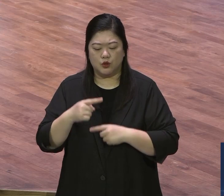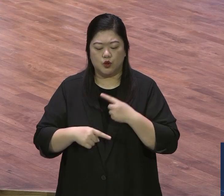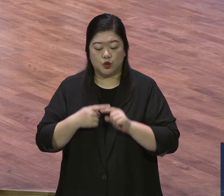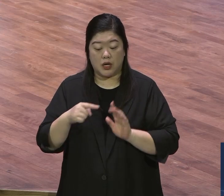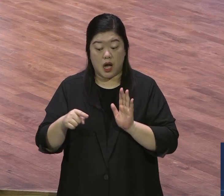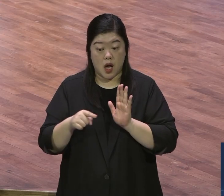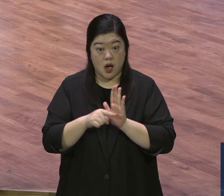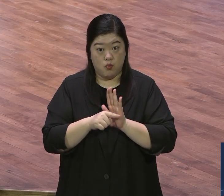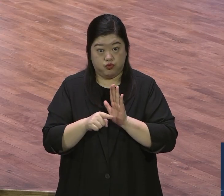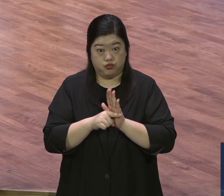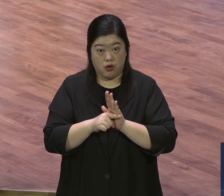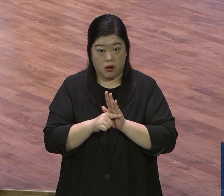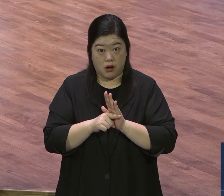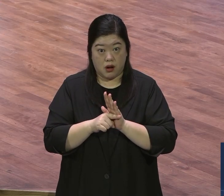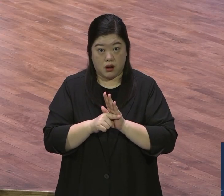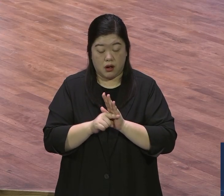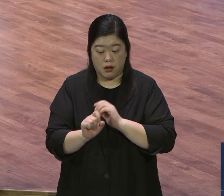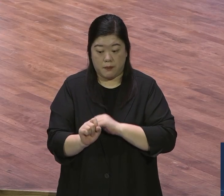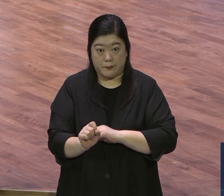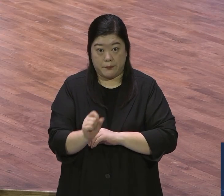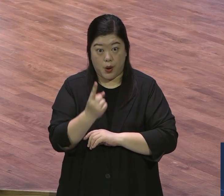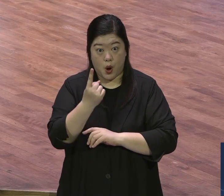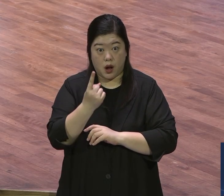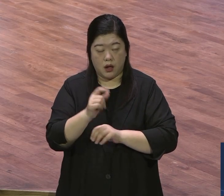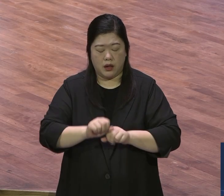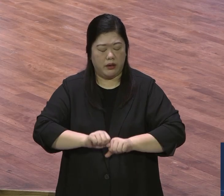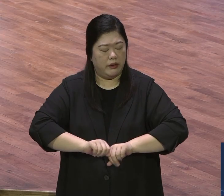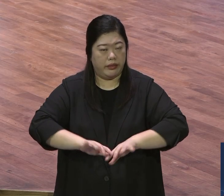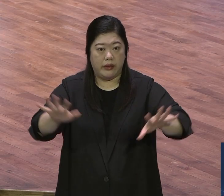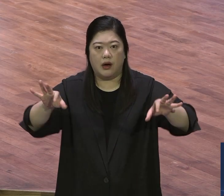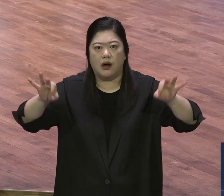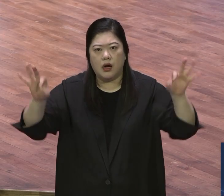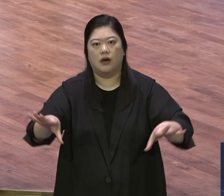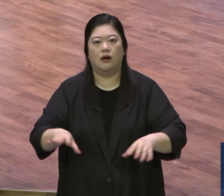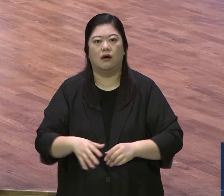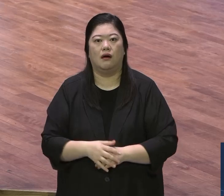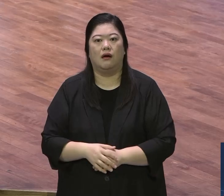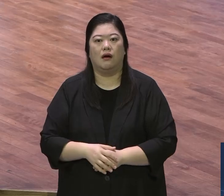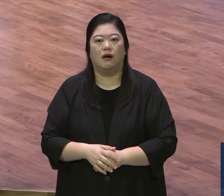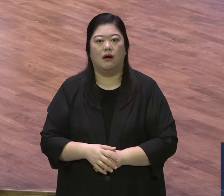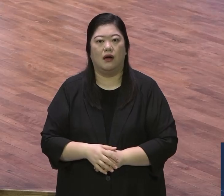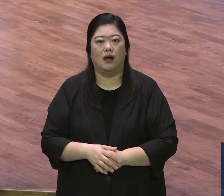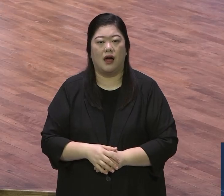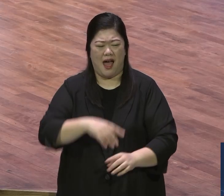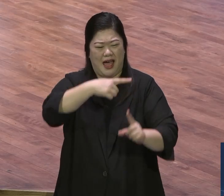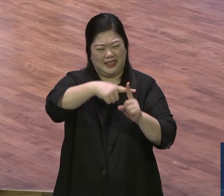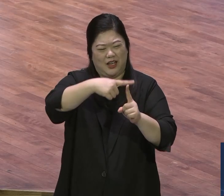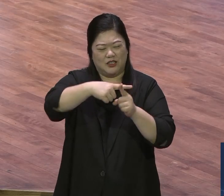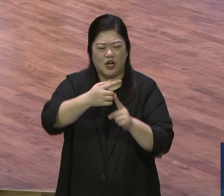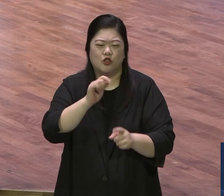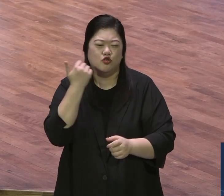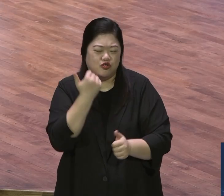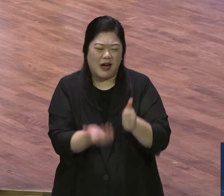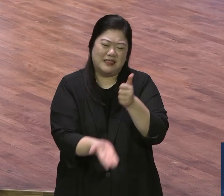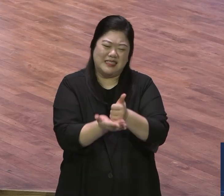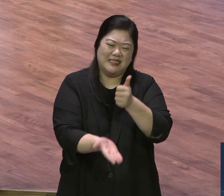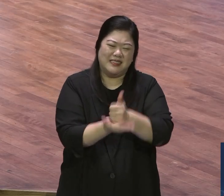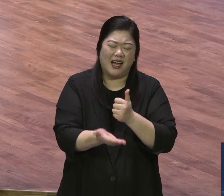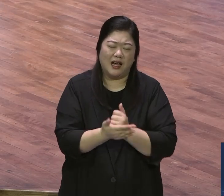기르기울입니다 긍정적인 보금적인 말보다는 사단이 못득이하기 때문에 부정적인 말은 싹싹싹 들어와요 누가 이랬다 들었다